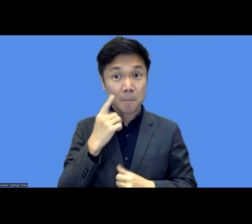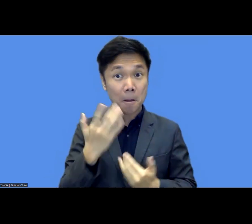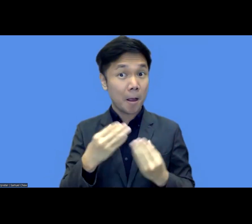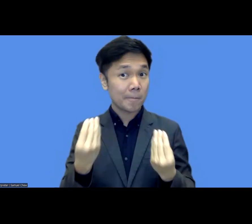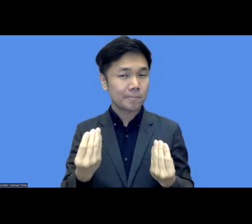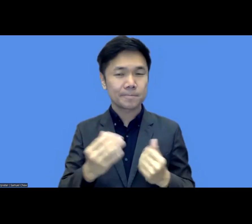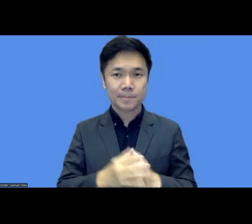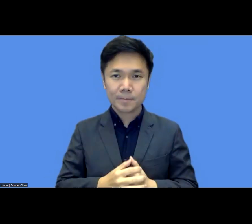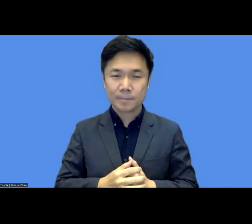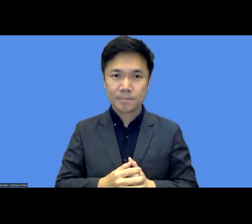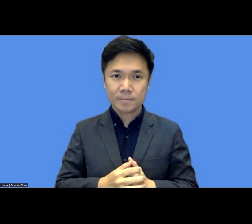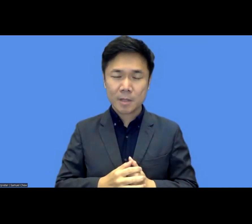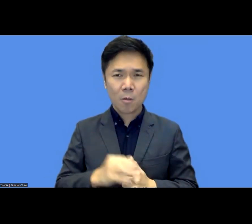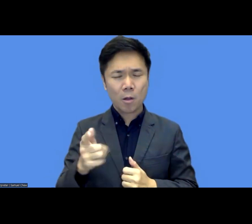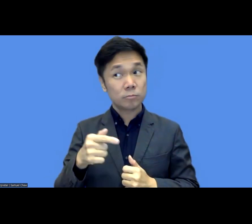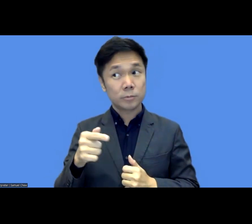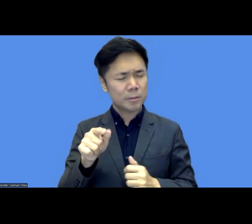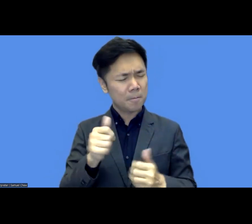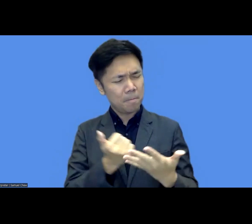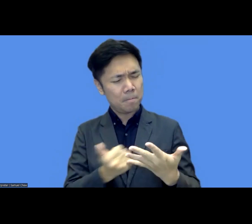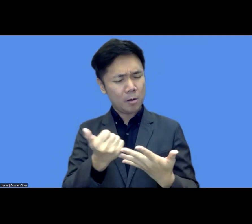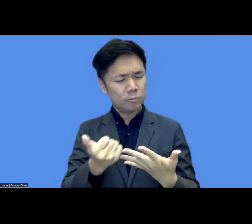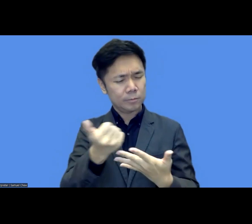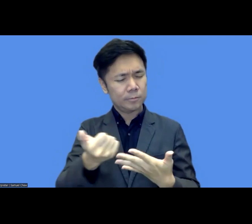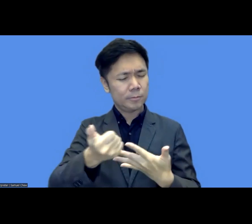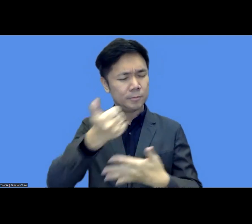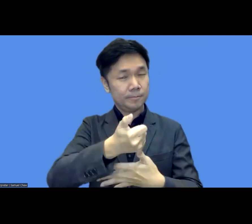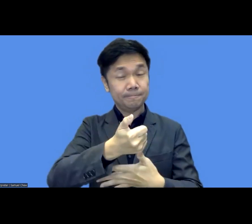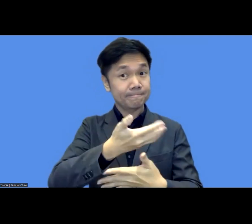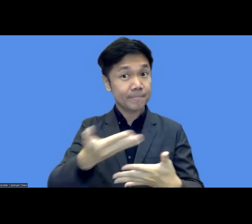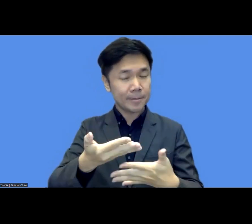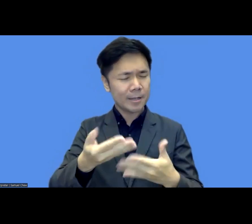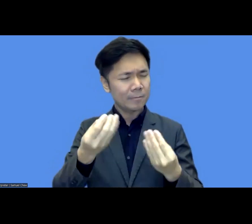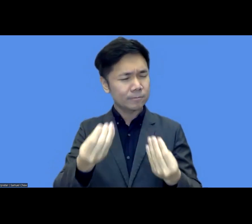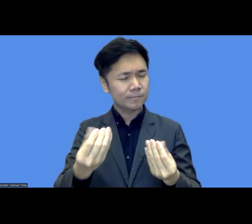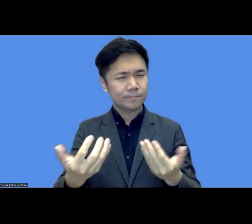que son las líneas de las prioridades.